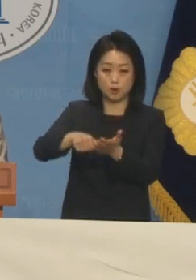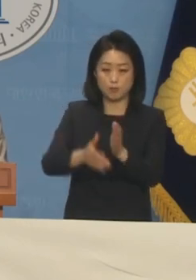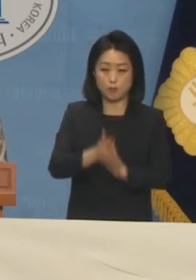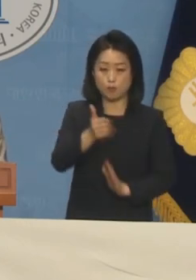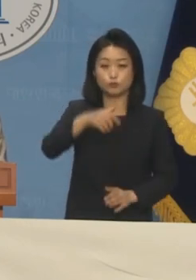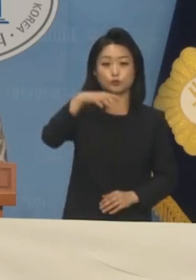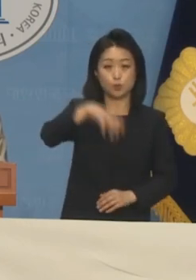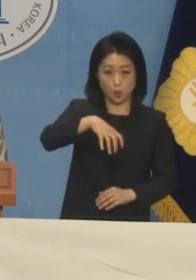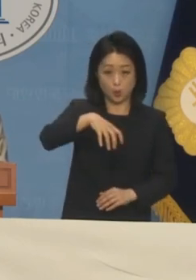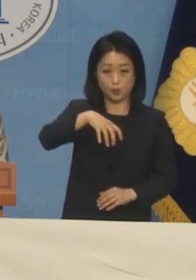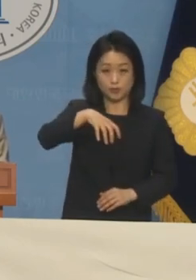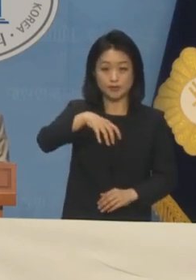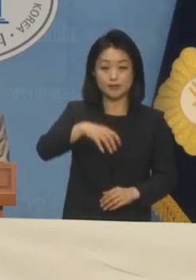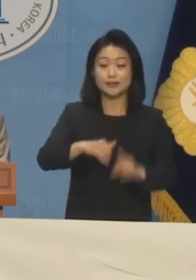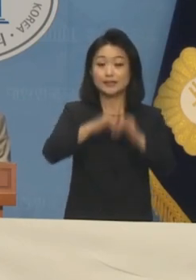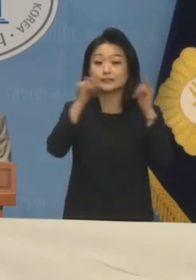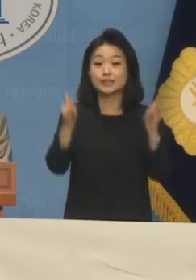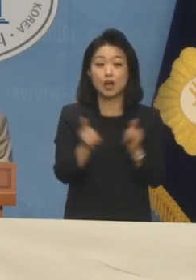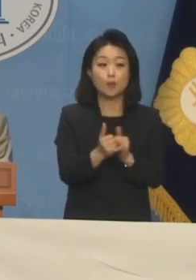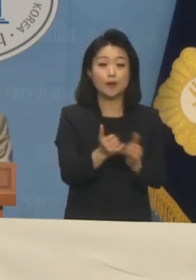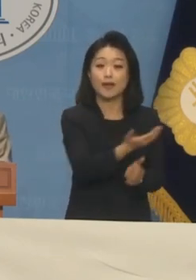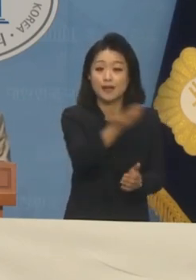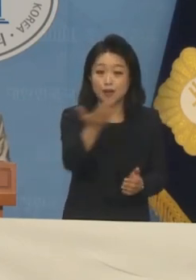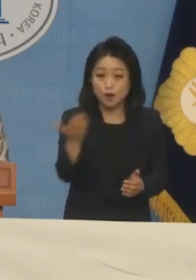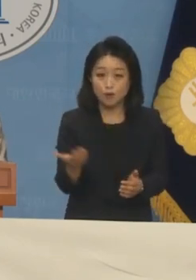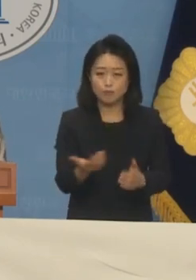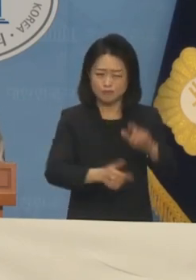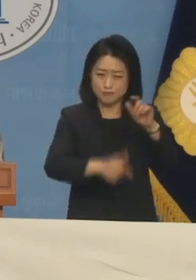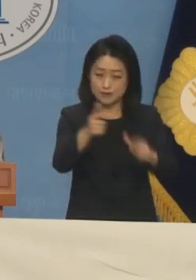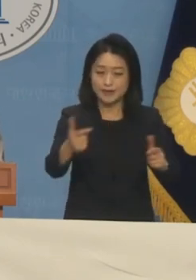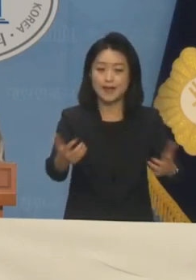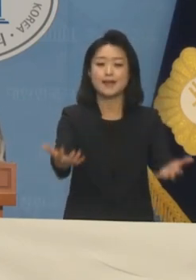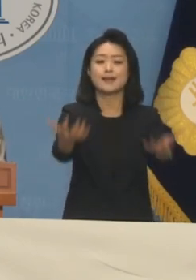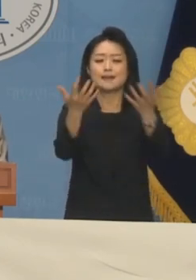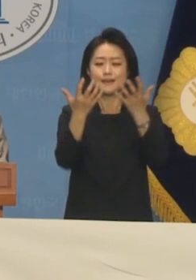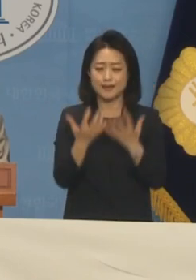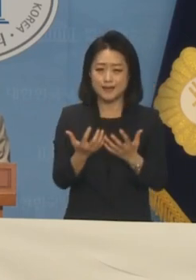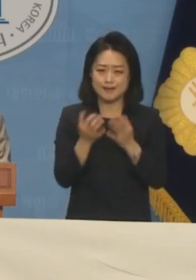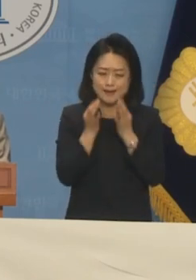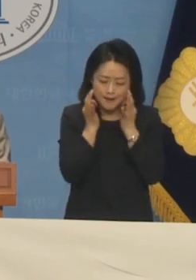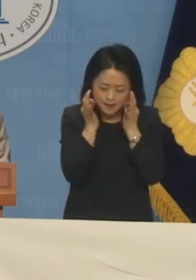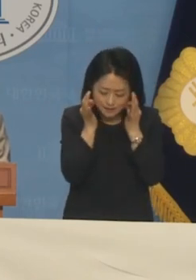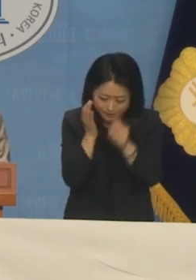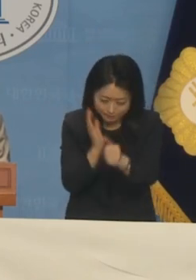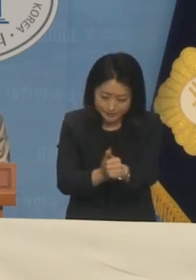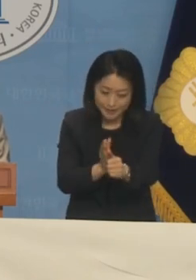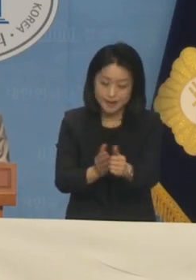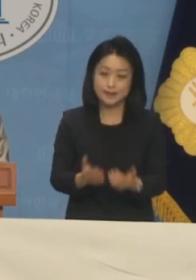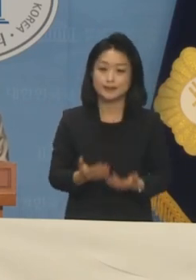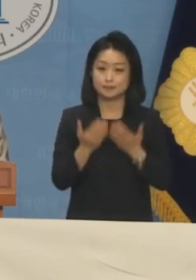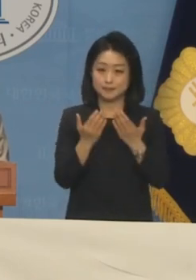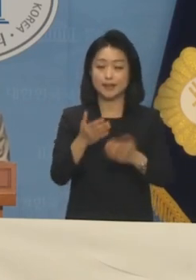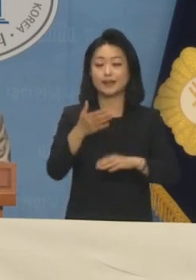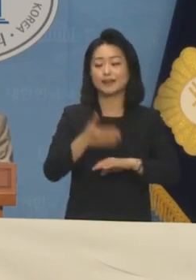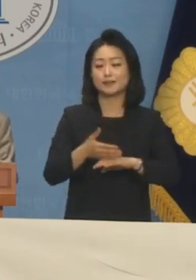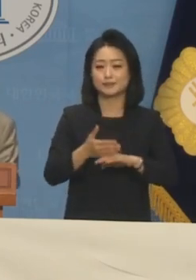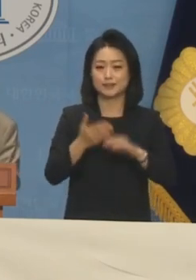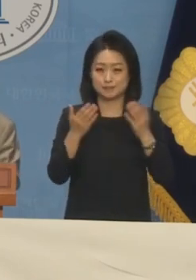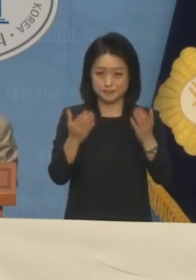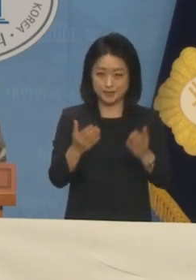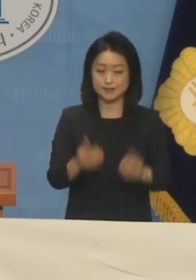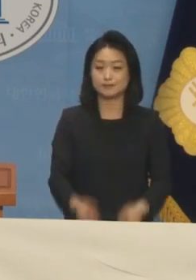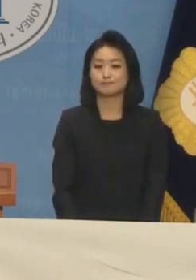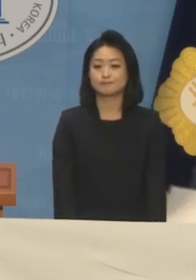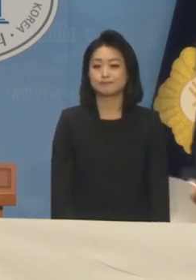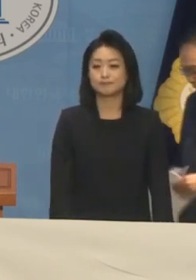본부의 사회 각각의 적극적인 동참을 간절히 호소합니다. 감사합니다.